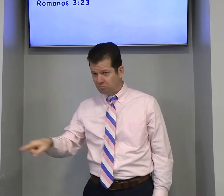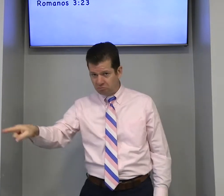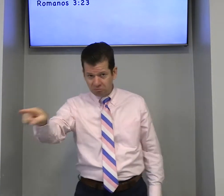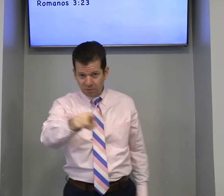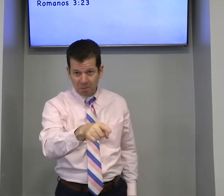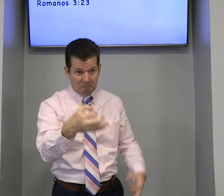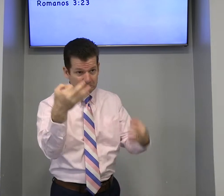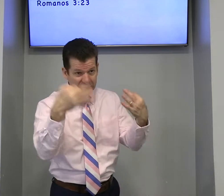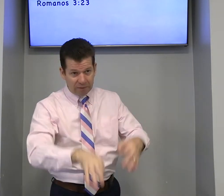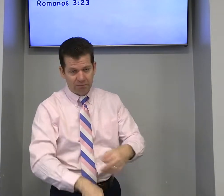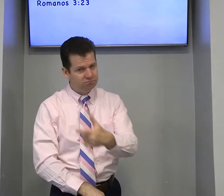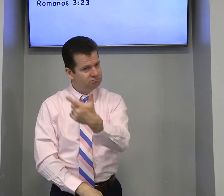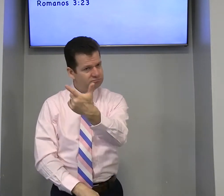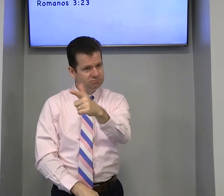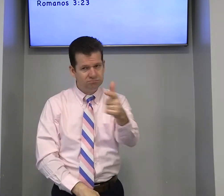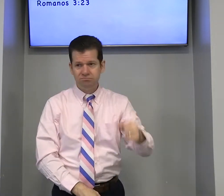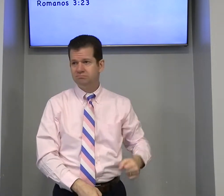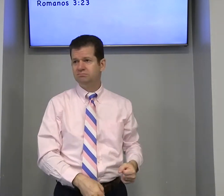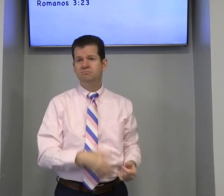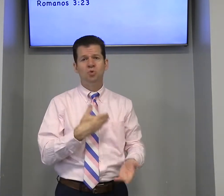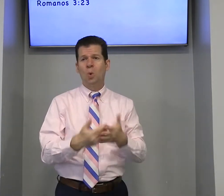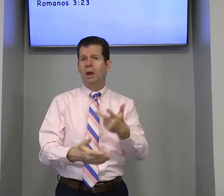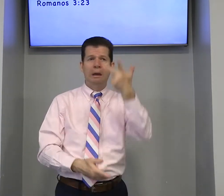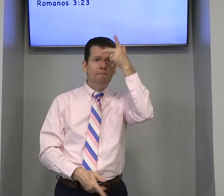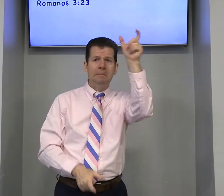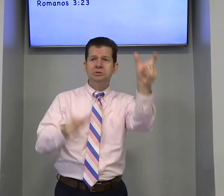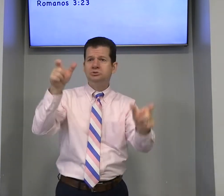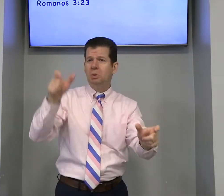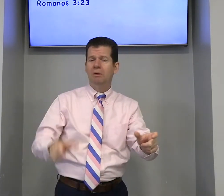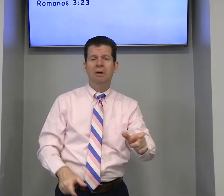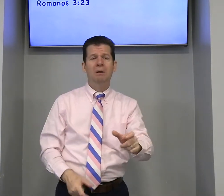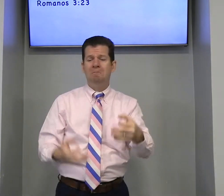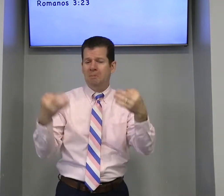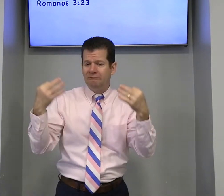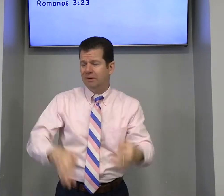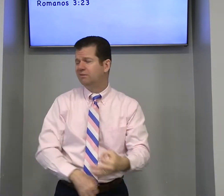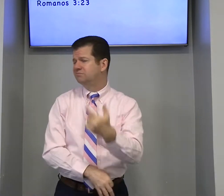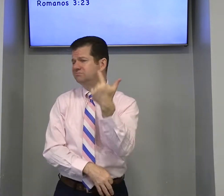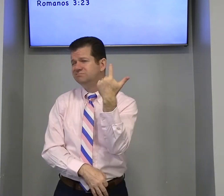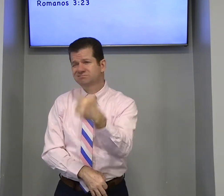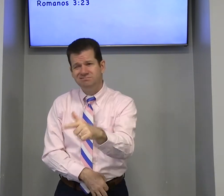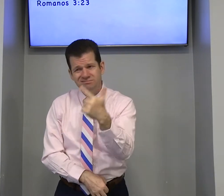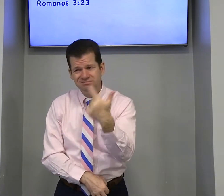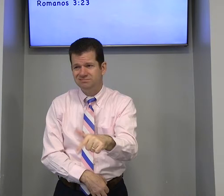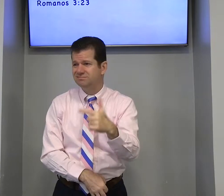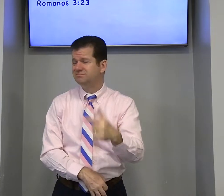perfeito. Você também não é perfeito. Qualquer pessoa